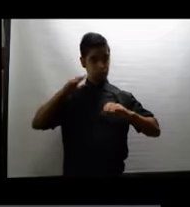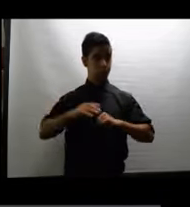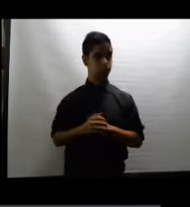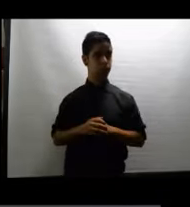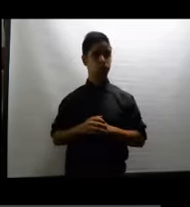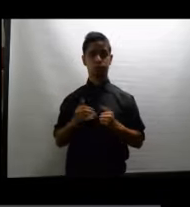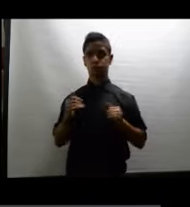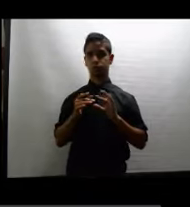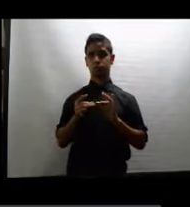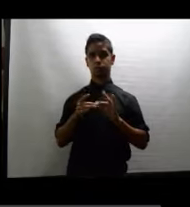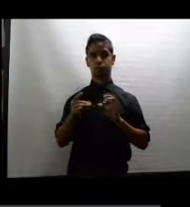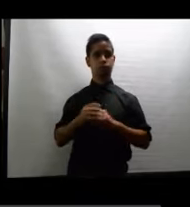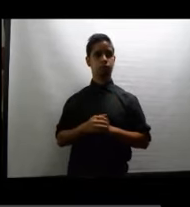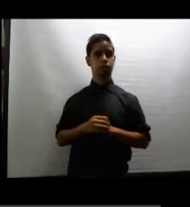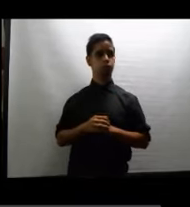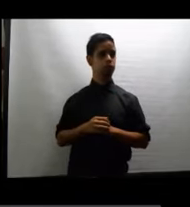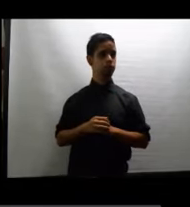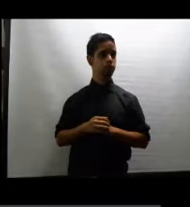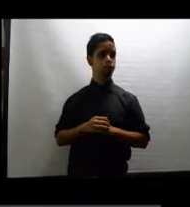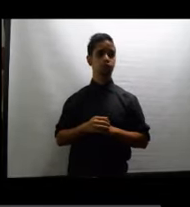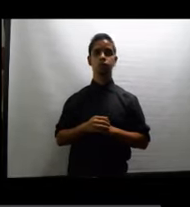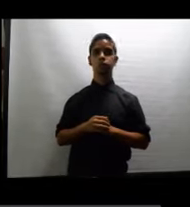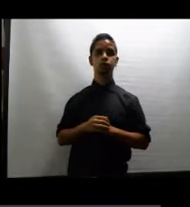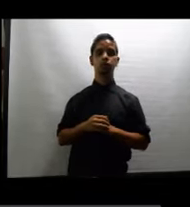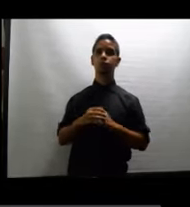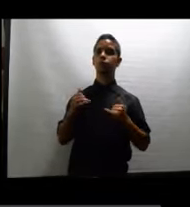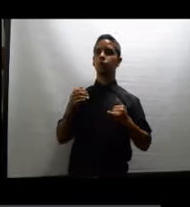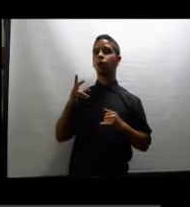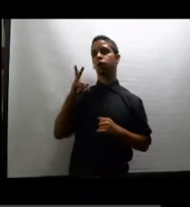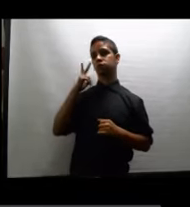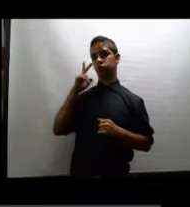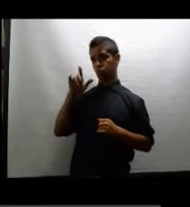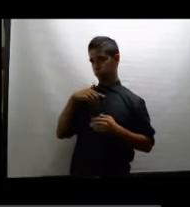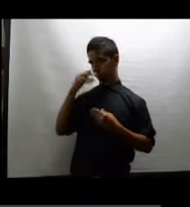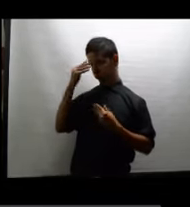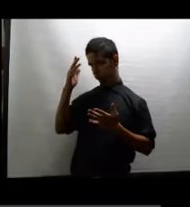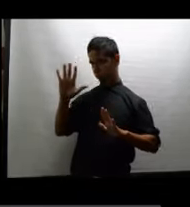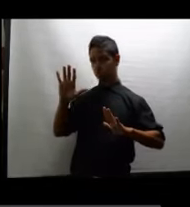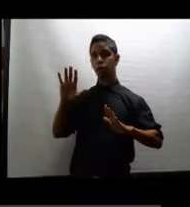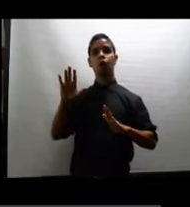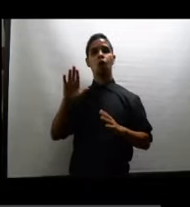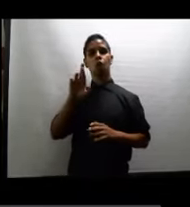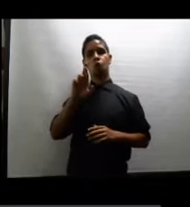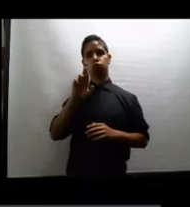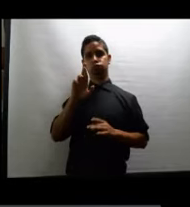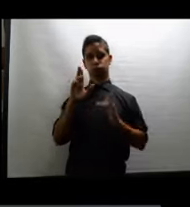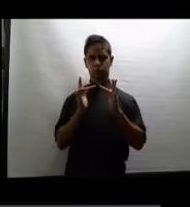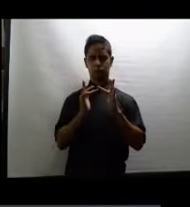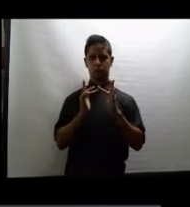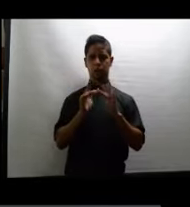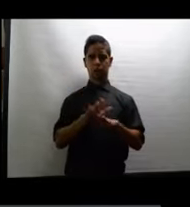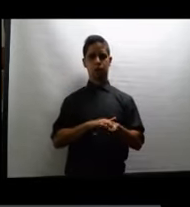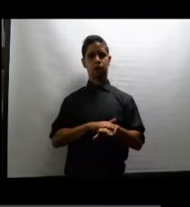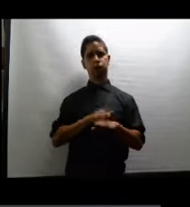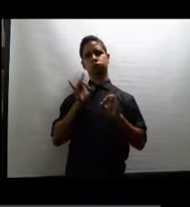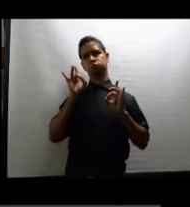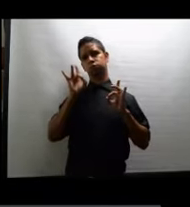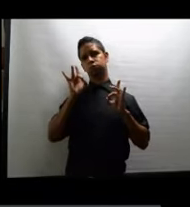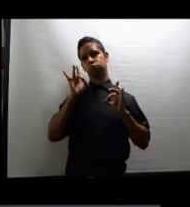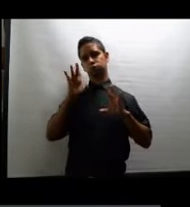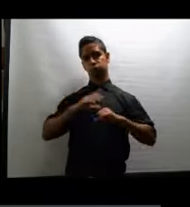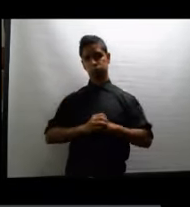cuéntame, oye, Marcelo. Mira, eso de la red. Voy a decirte algo. Estar en una red lenta es malísimo. ¿No?